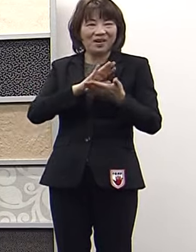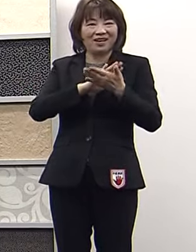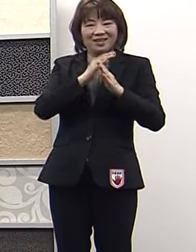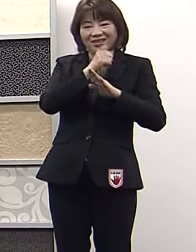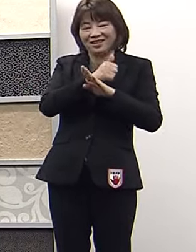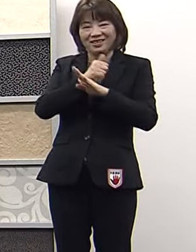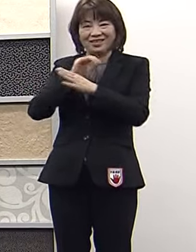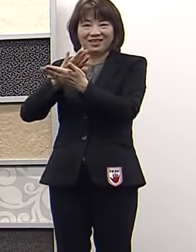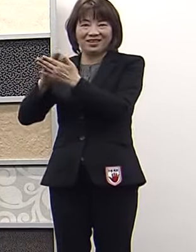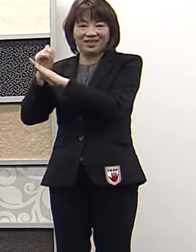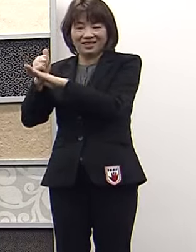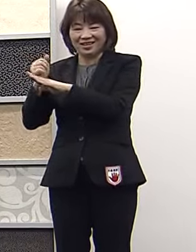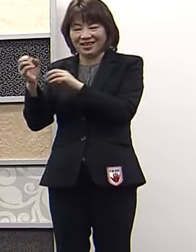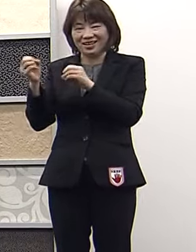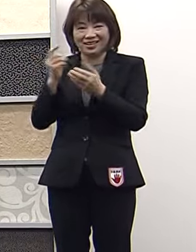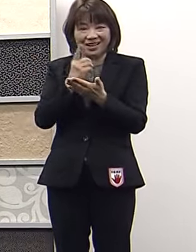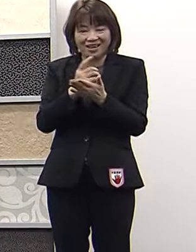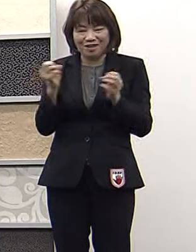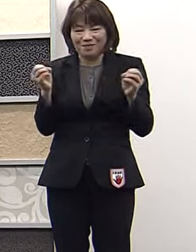ですね、